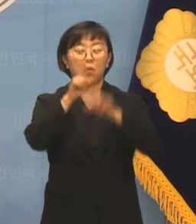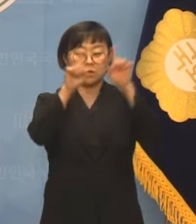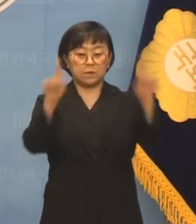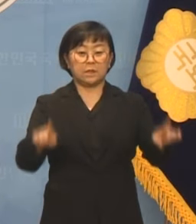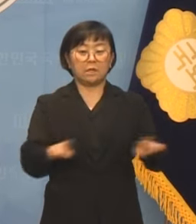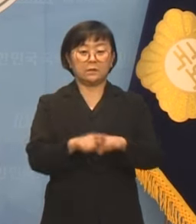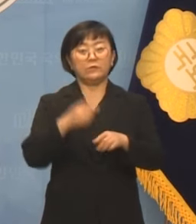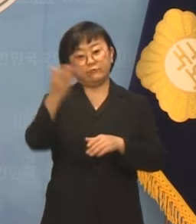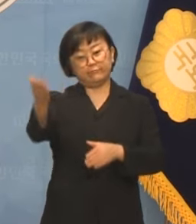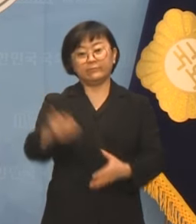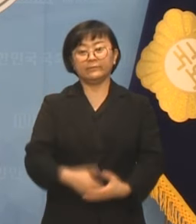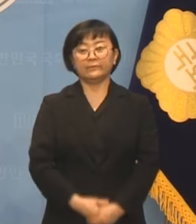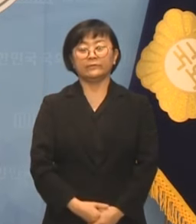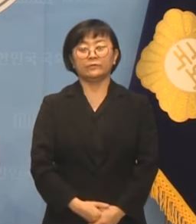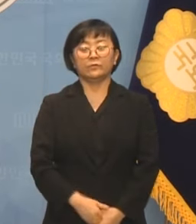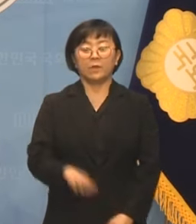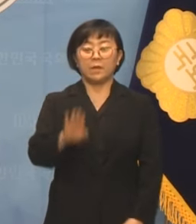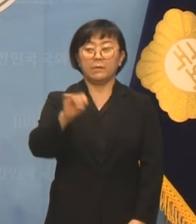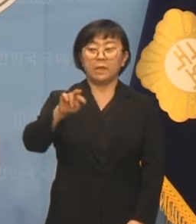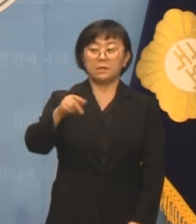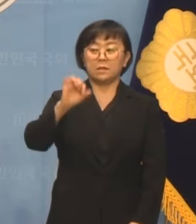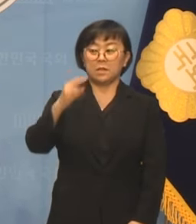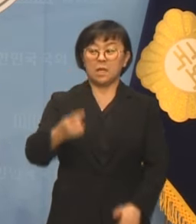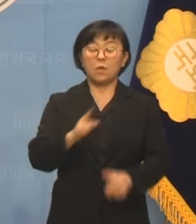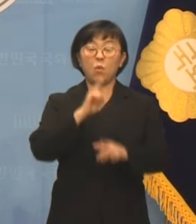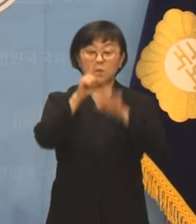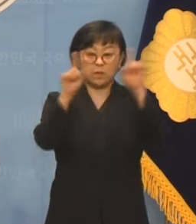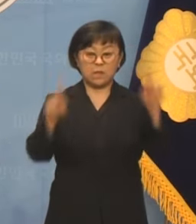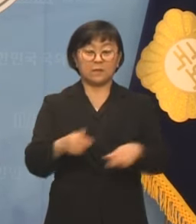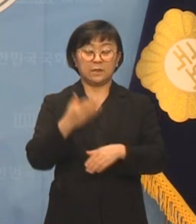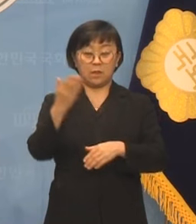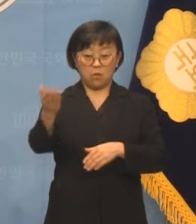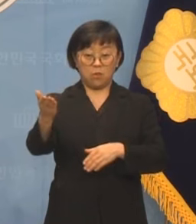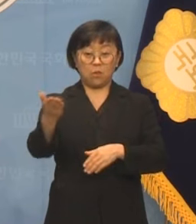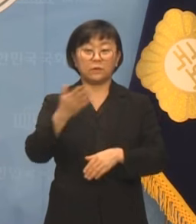저희가 제출합니다. 배승희 고소장을 제출하고 제가